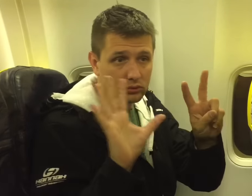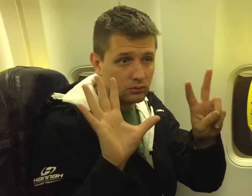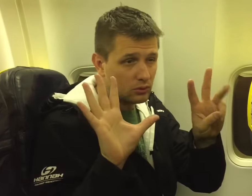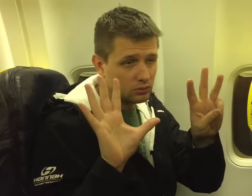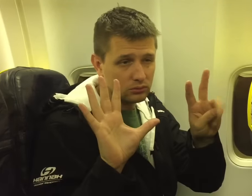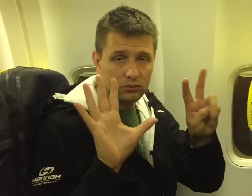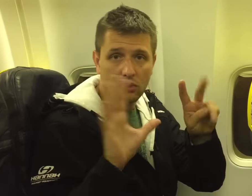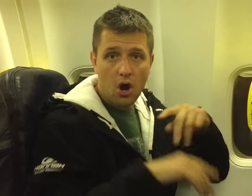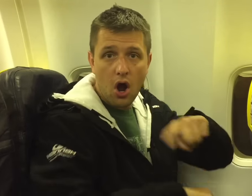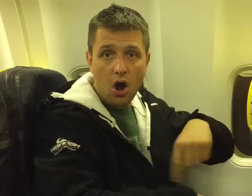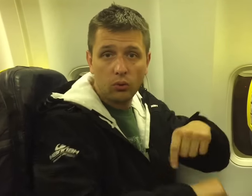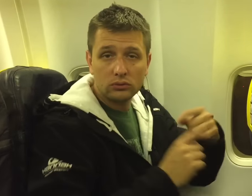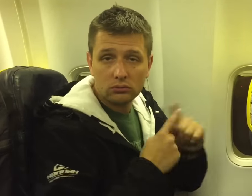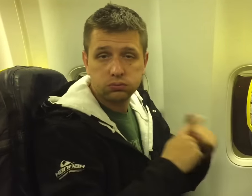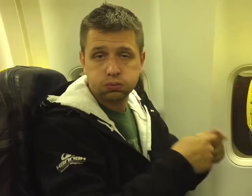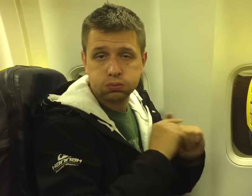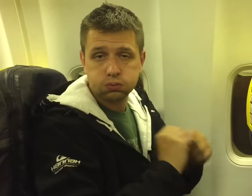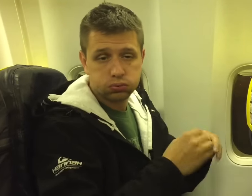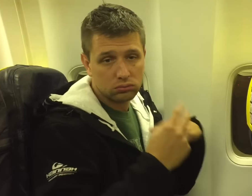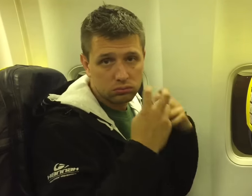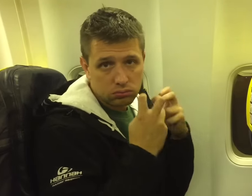compartiments au-dessus de vos têtes, pendant tous les déplacements au